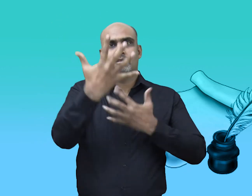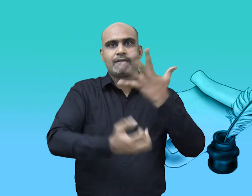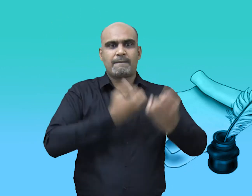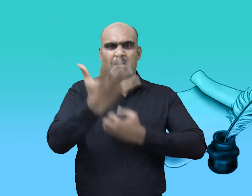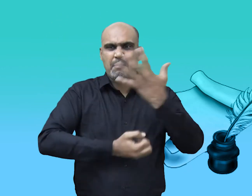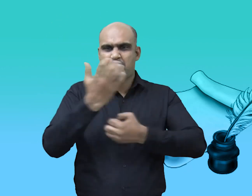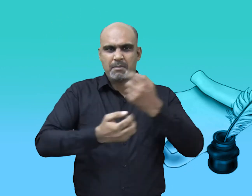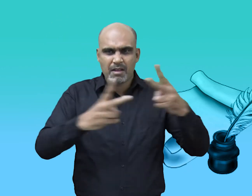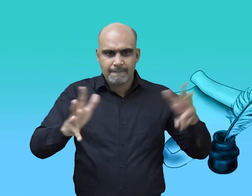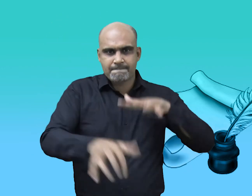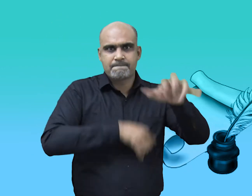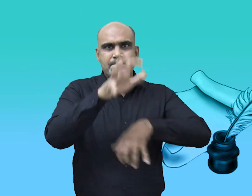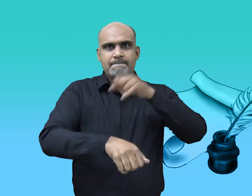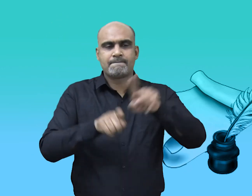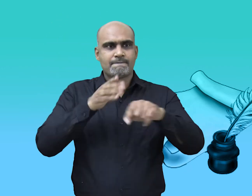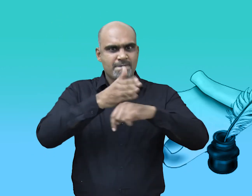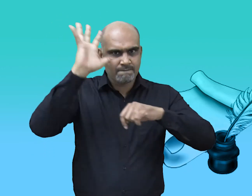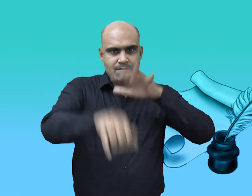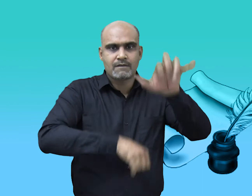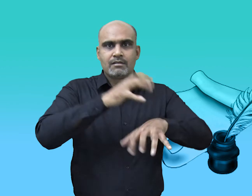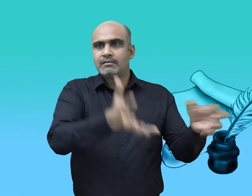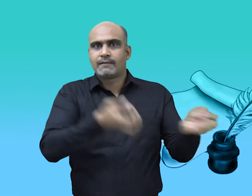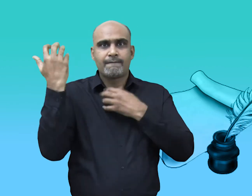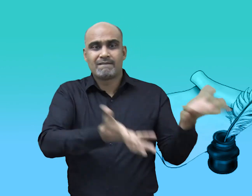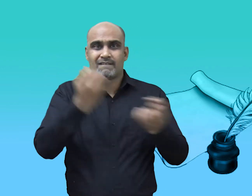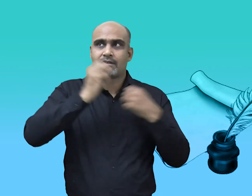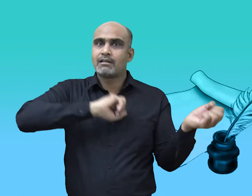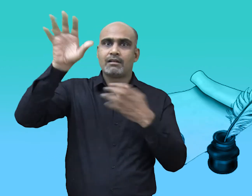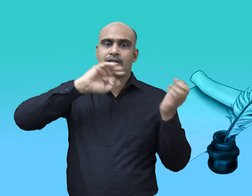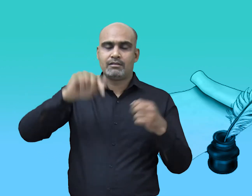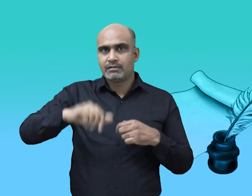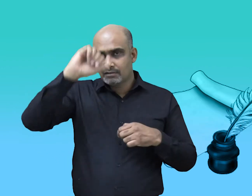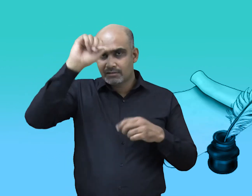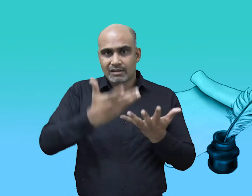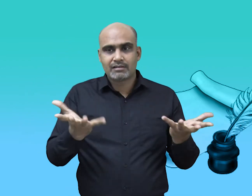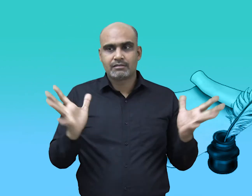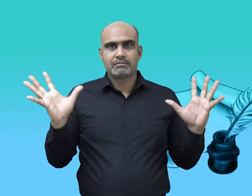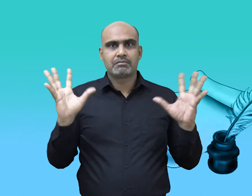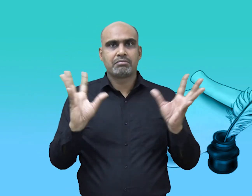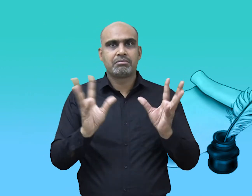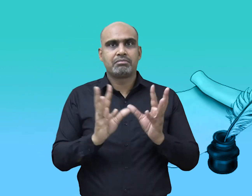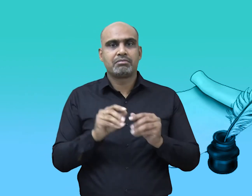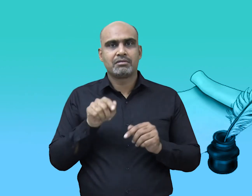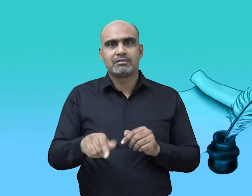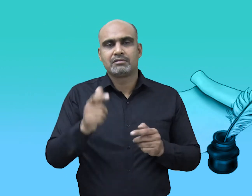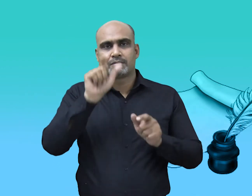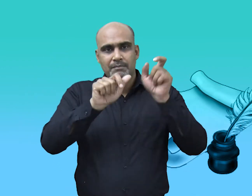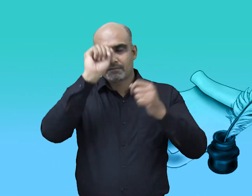कब्जा किया करते थे ताकि वे हमारे देश की संपदाओं को लूट कर ले जा सके, और उसी वजह से हमारे देश की